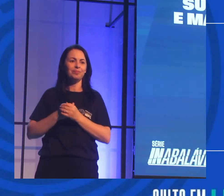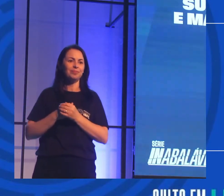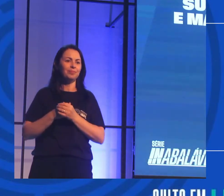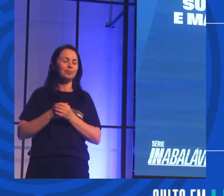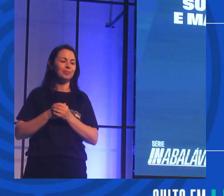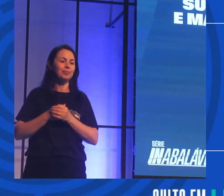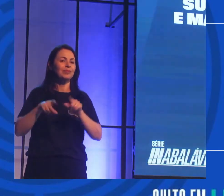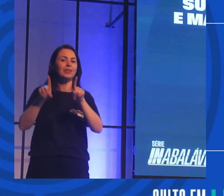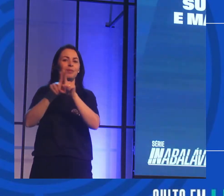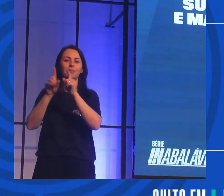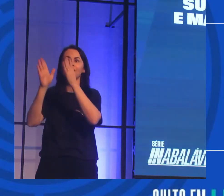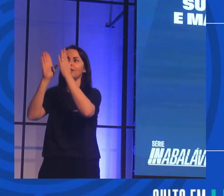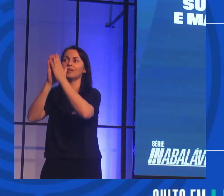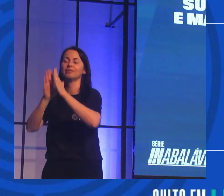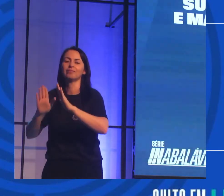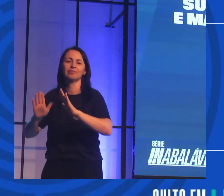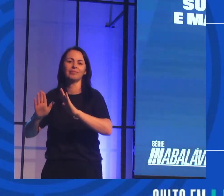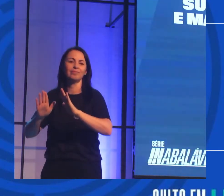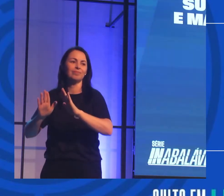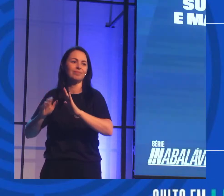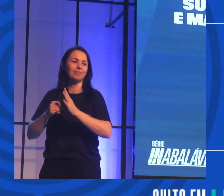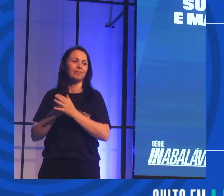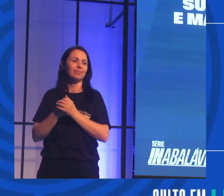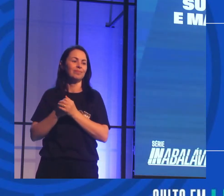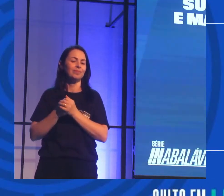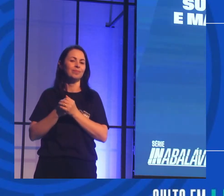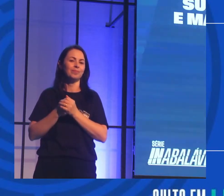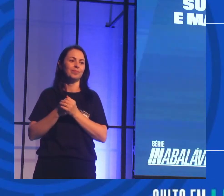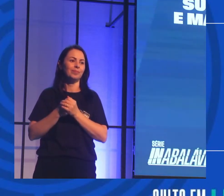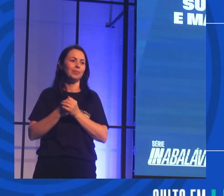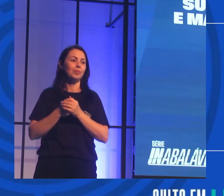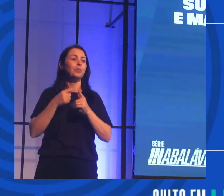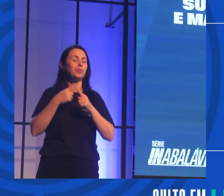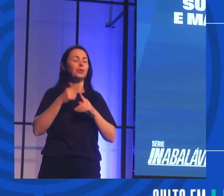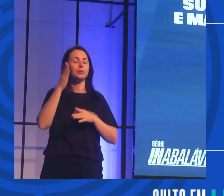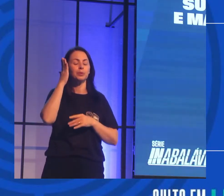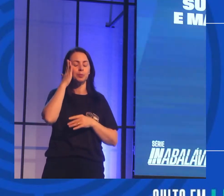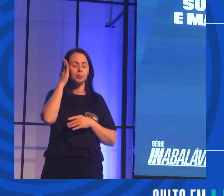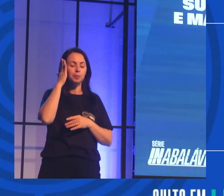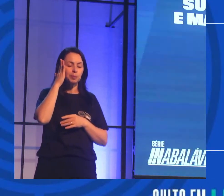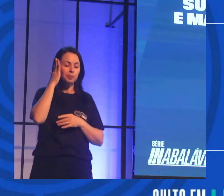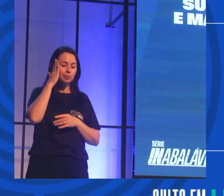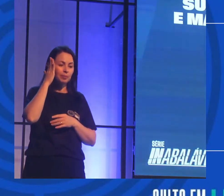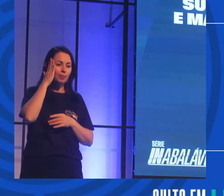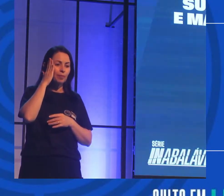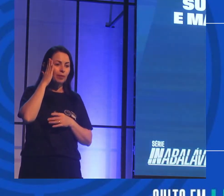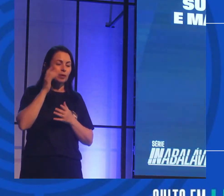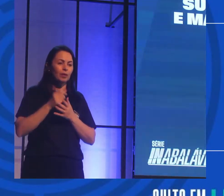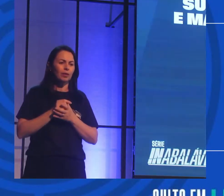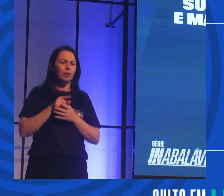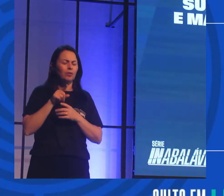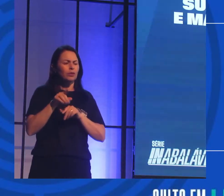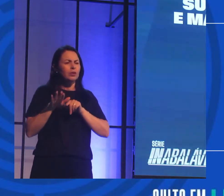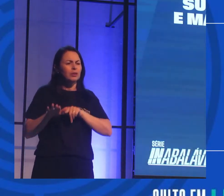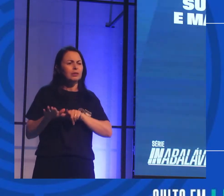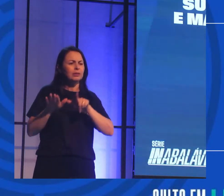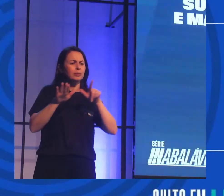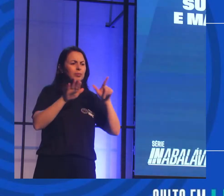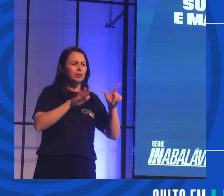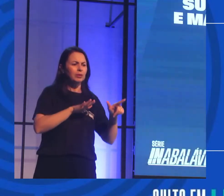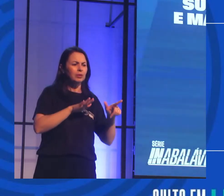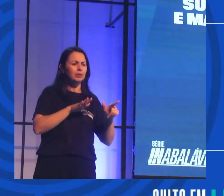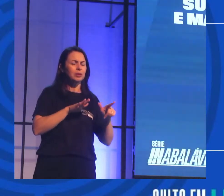e adoramos Ele. Eu sei, gente, que você vai passar a sua semana, você vai para a